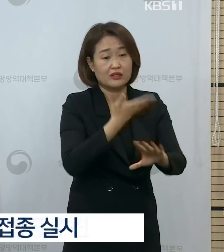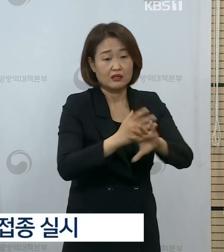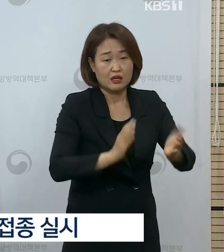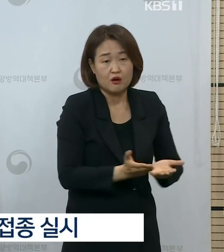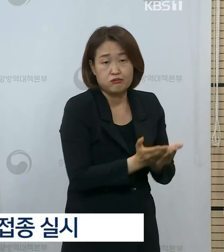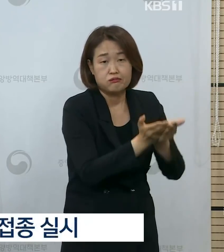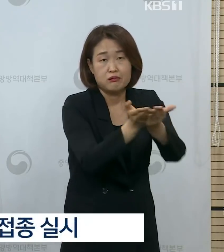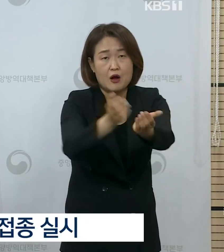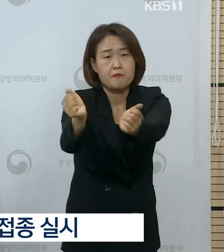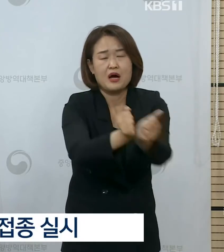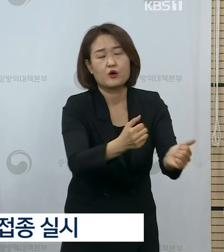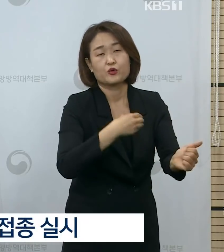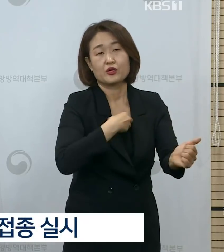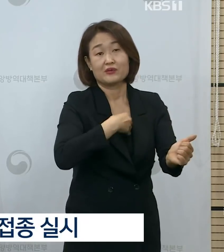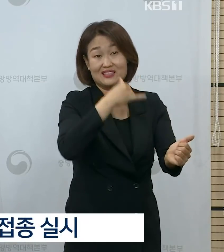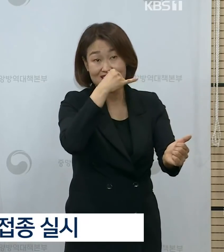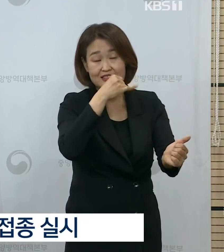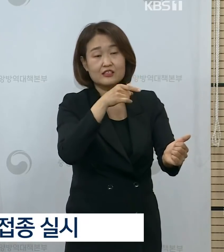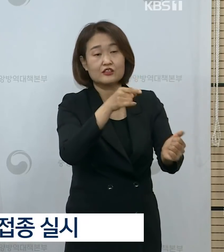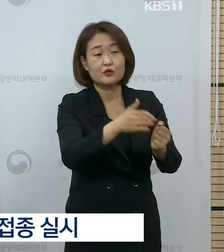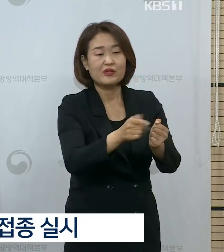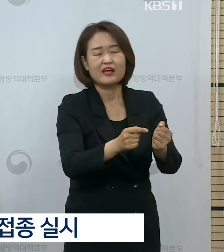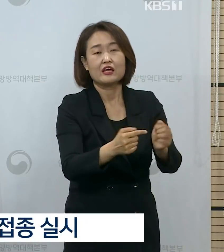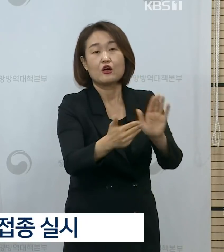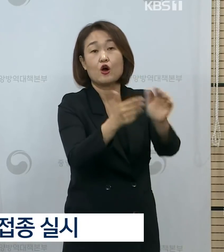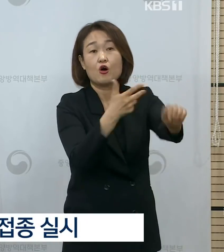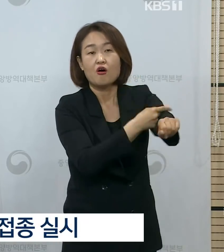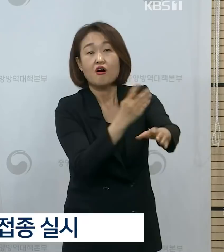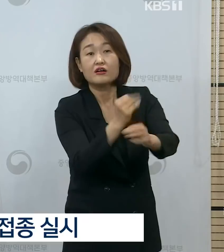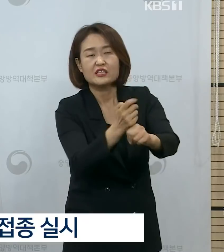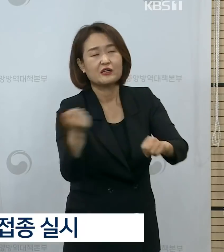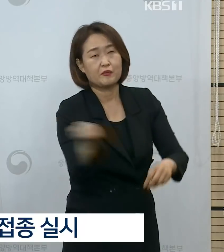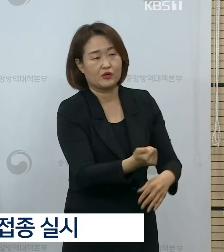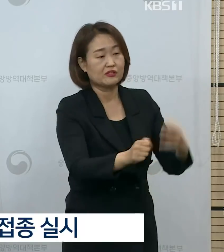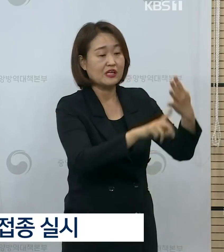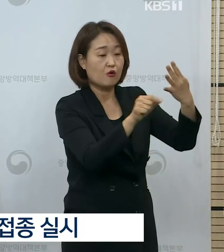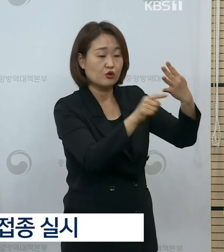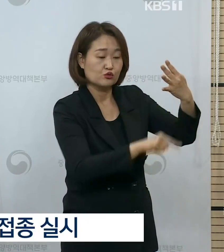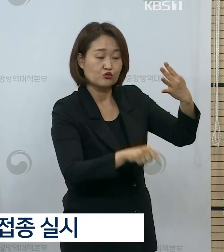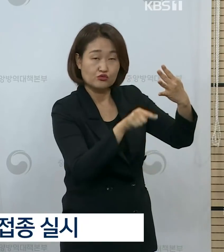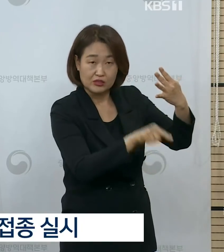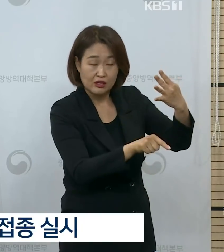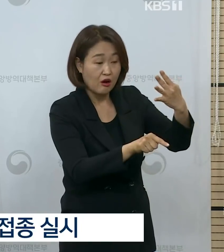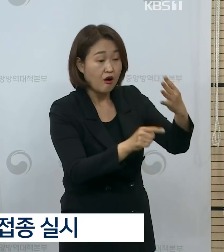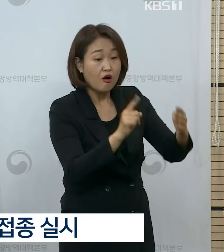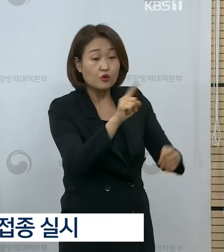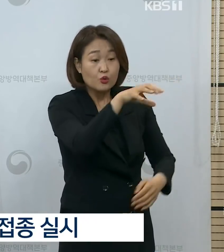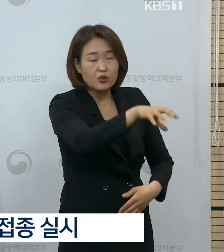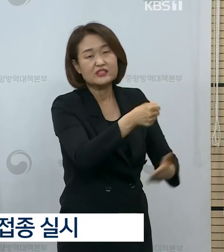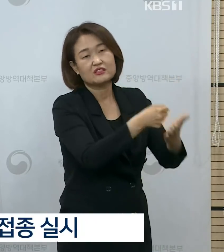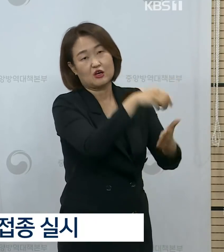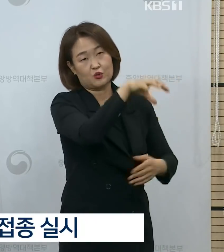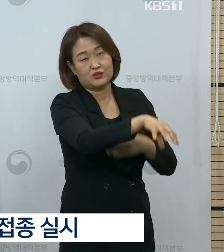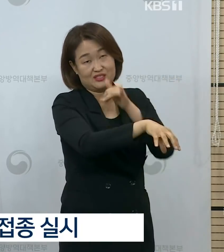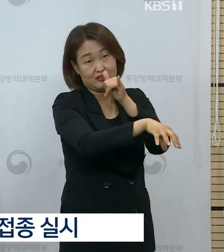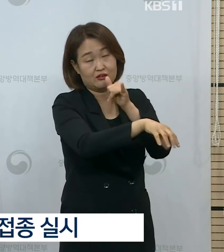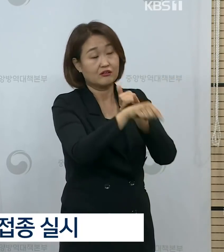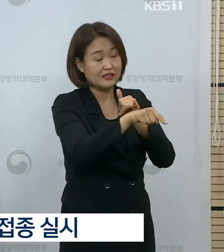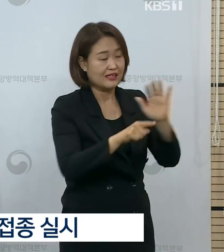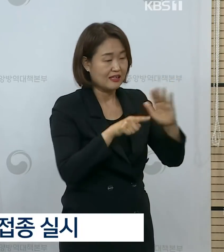방역의 필요성을 고려하여 접종 시기를 앞당겨 4월 중순부터 지정된 위탁의료기관을 통해서